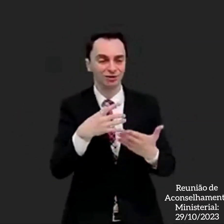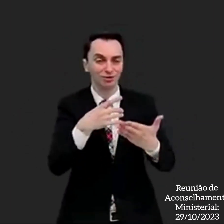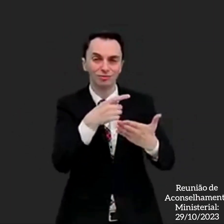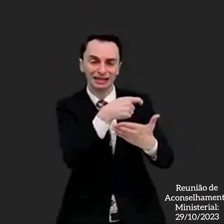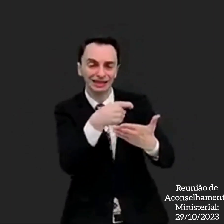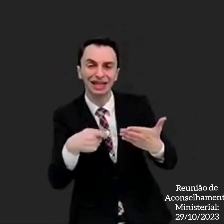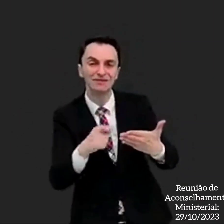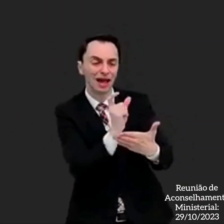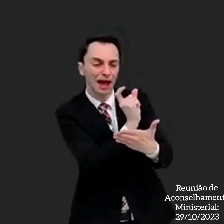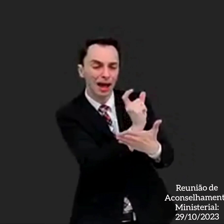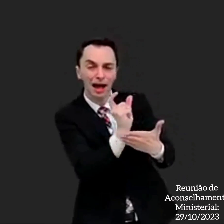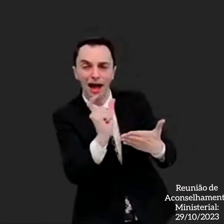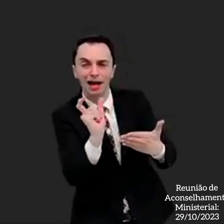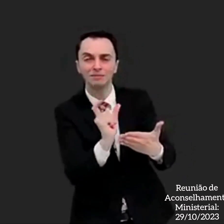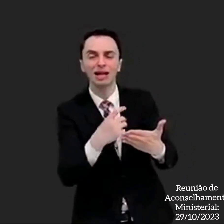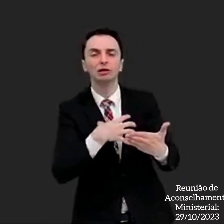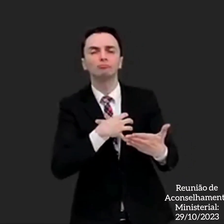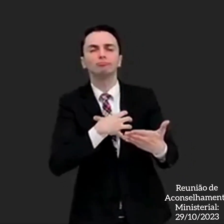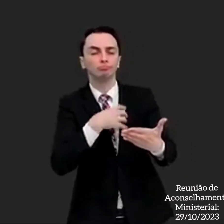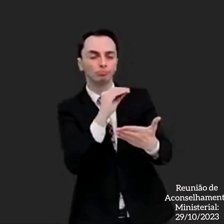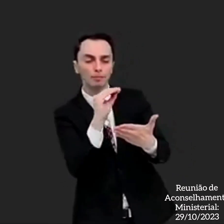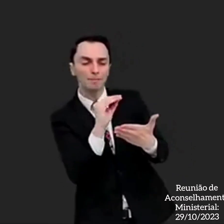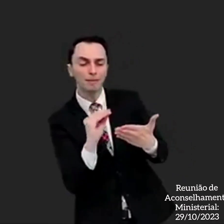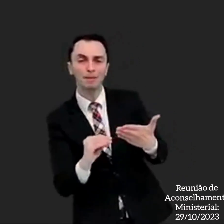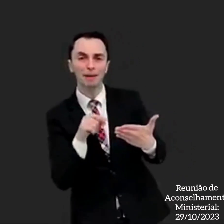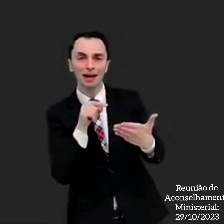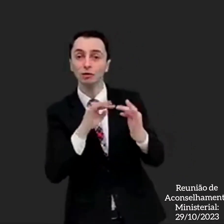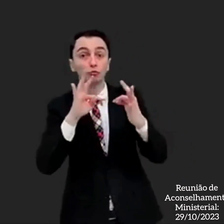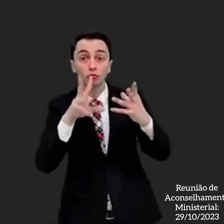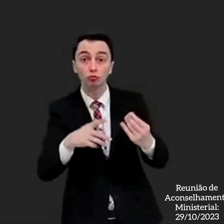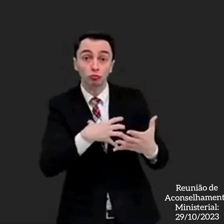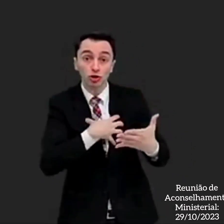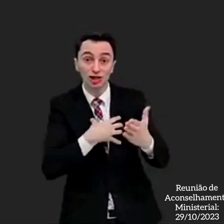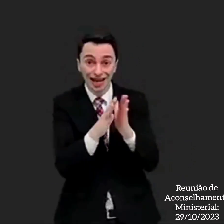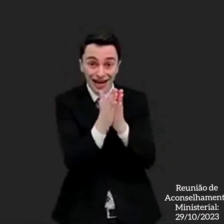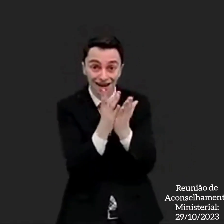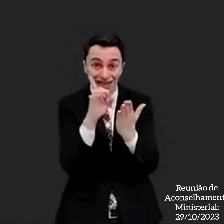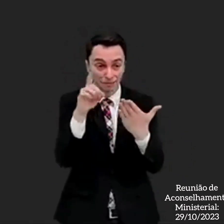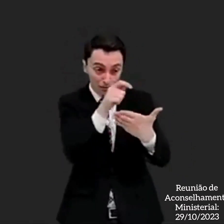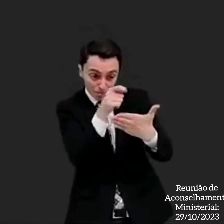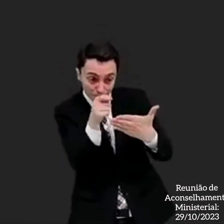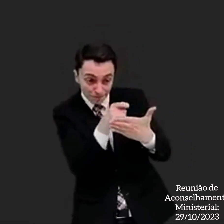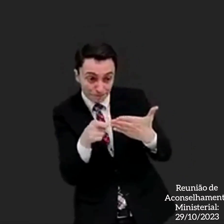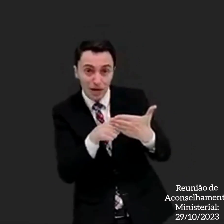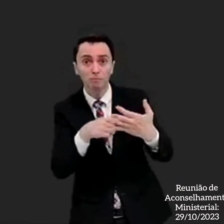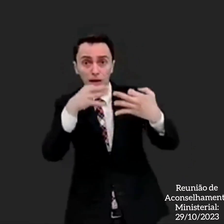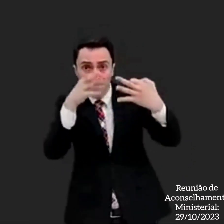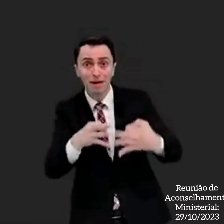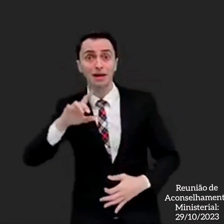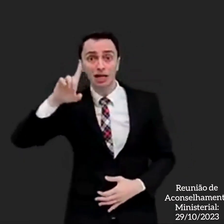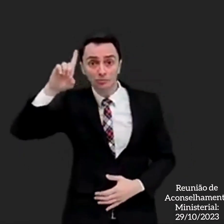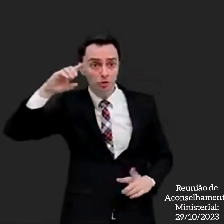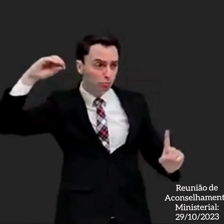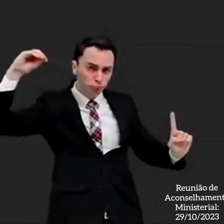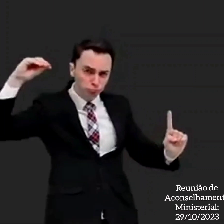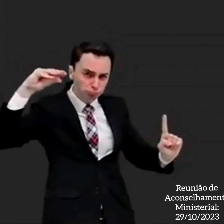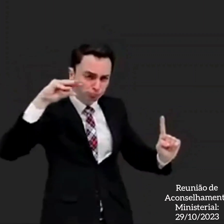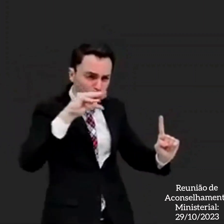disposições registradas nos manuscritos originais da Bíblia, foram procedentes diretamente do